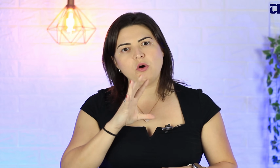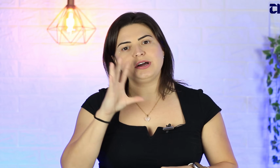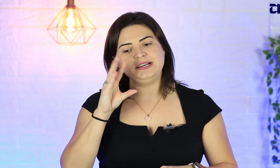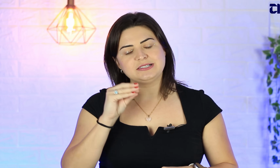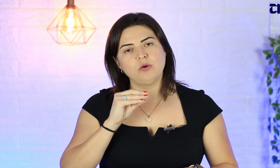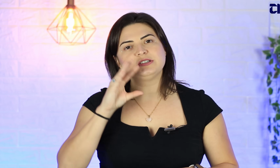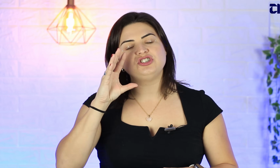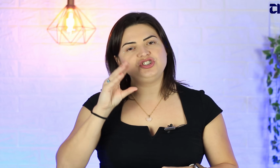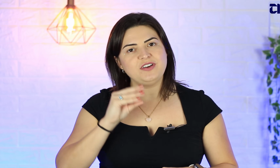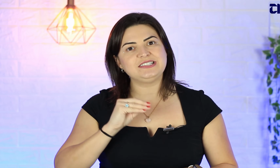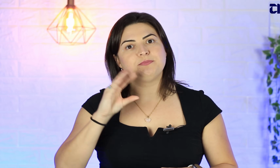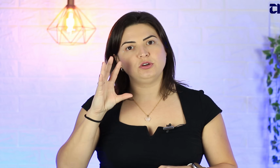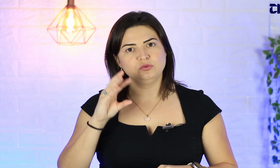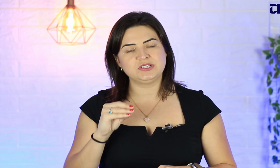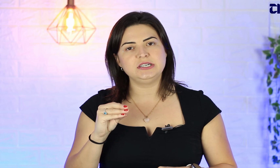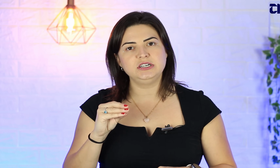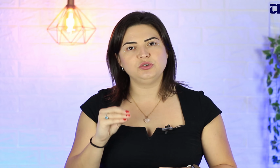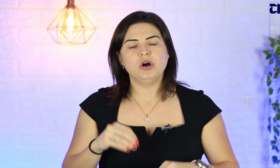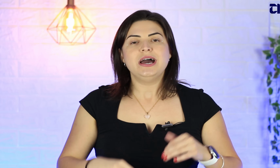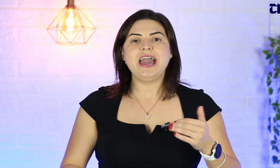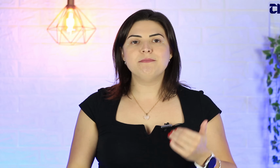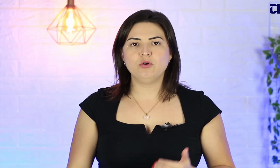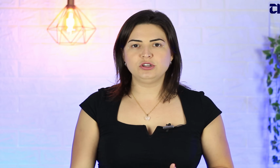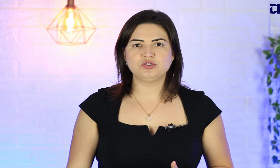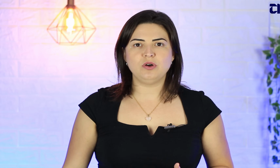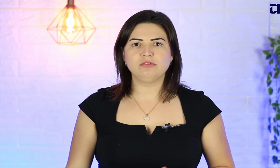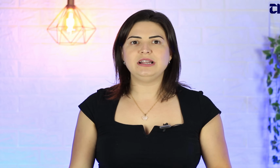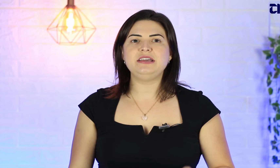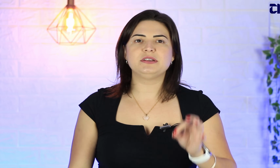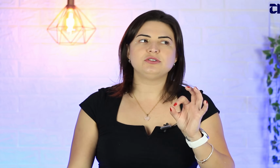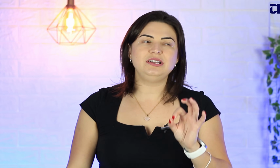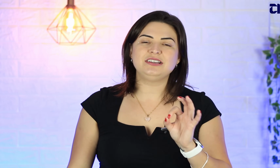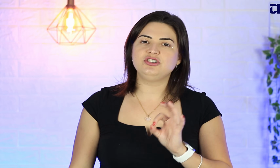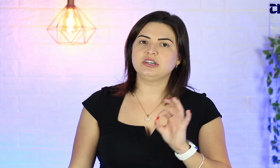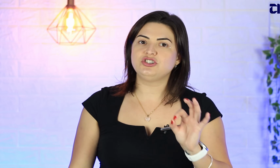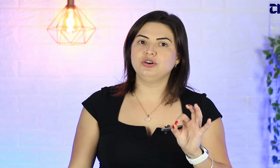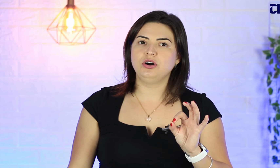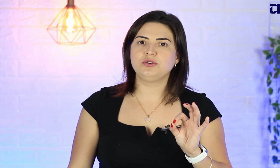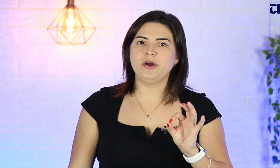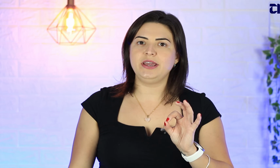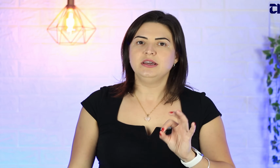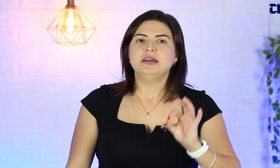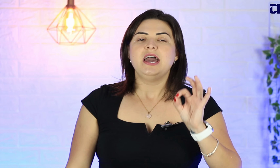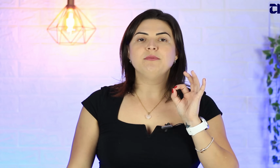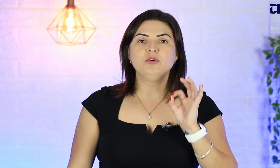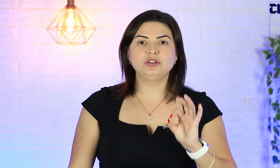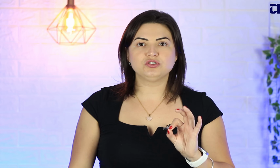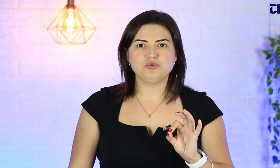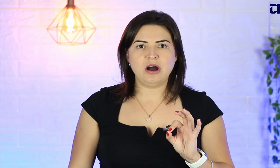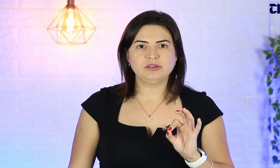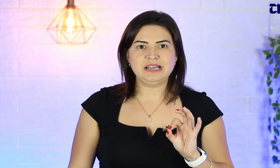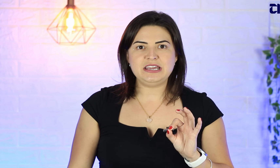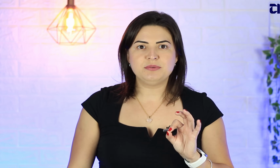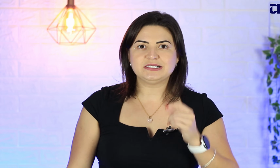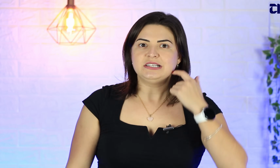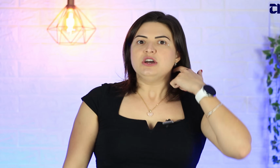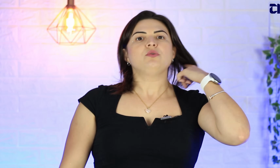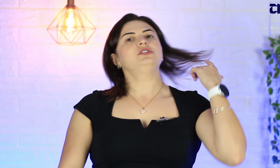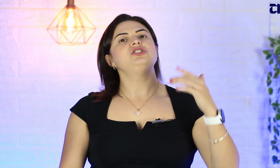a boca, como se a gente estivesse pronunciando. É muito usual na Libras. Olha que dica de ouro, hein? É muito usual na Libras quando